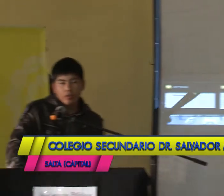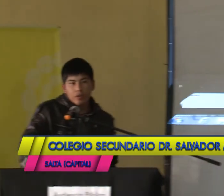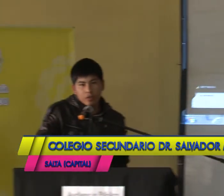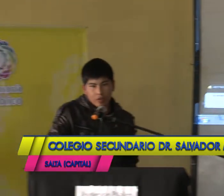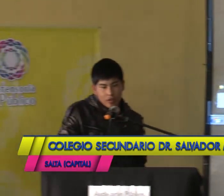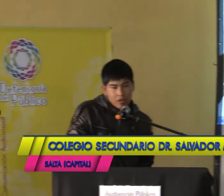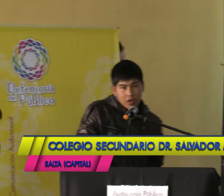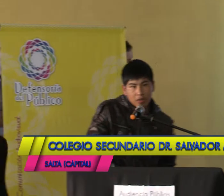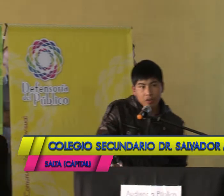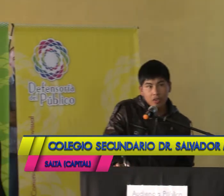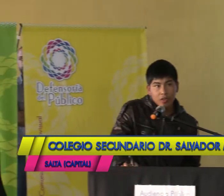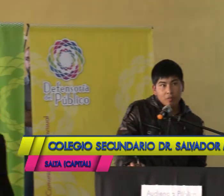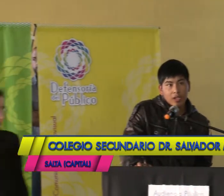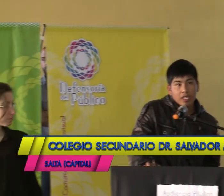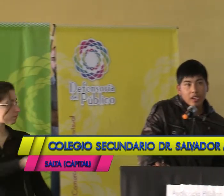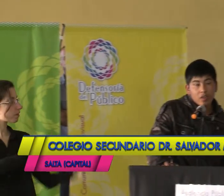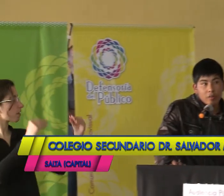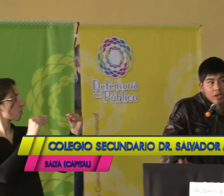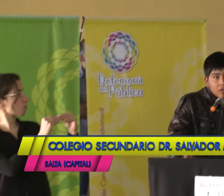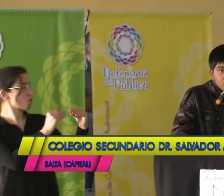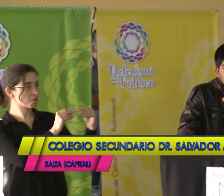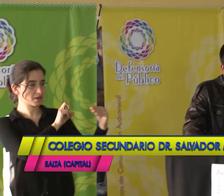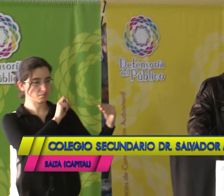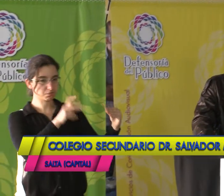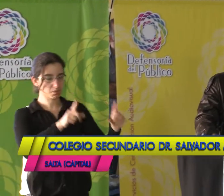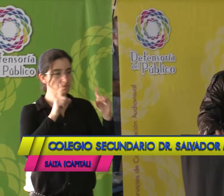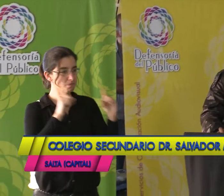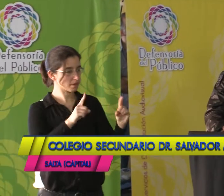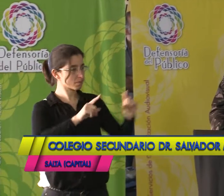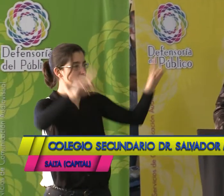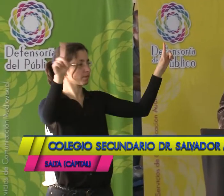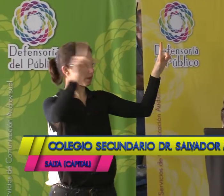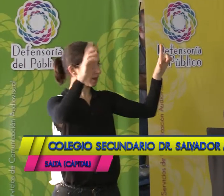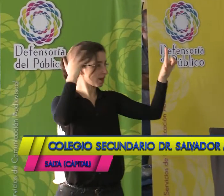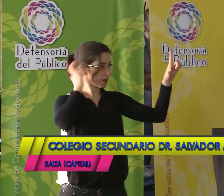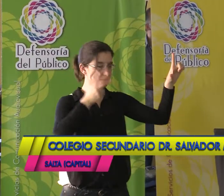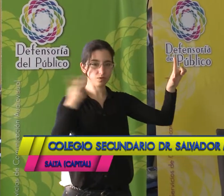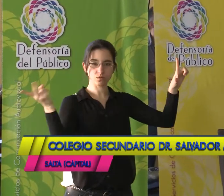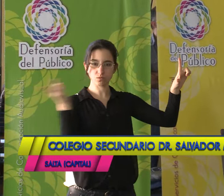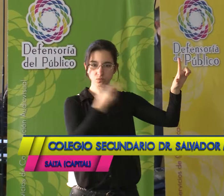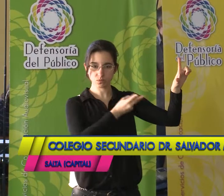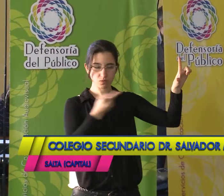Bueno, como dijo mi compañera, los medios de comunicación más presentan las